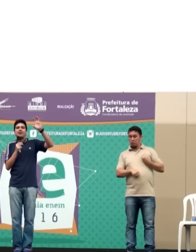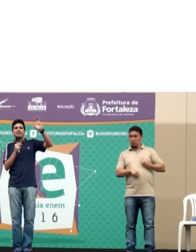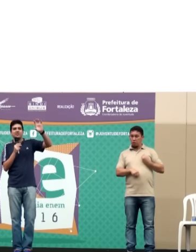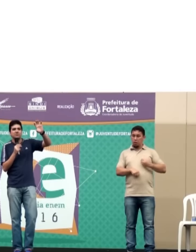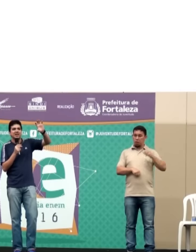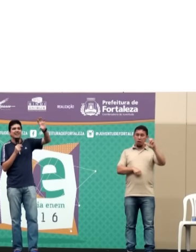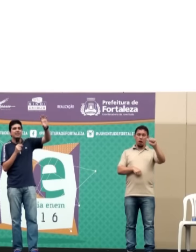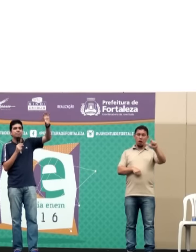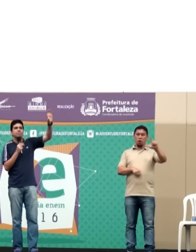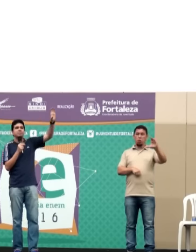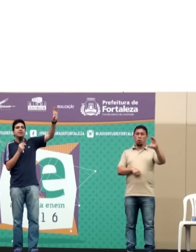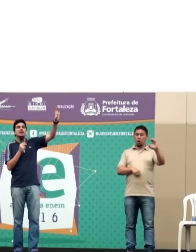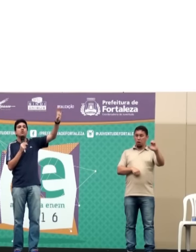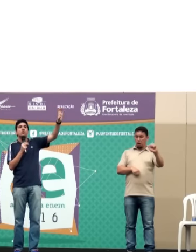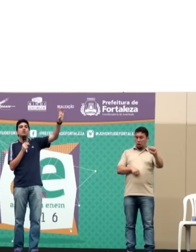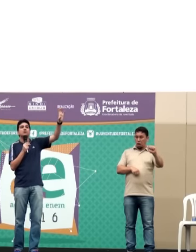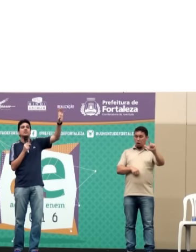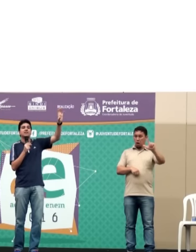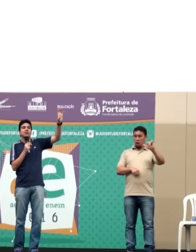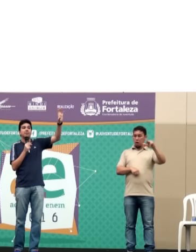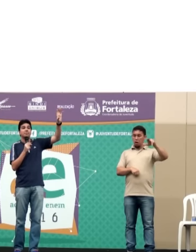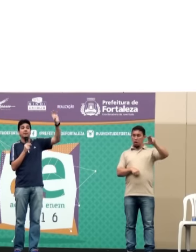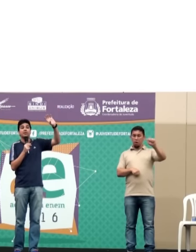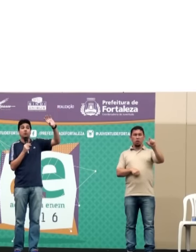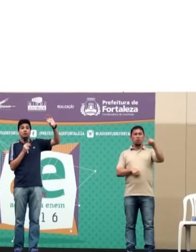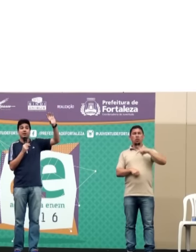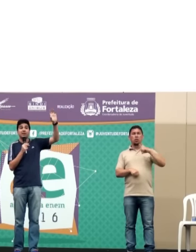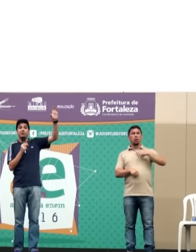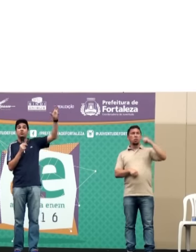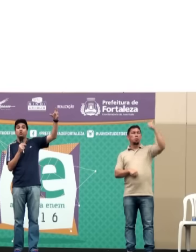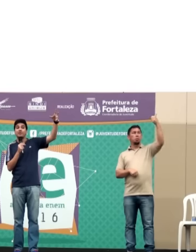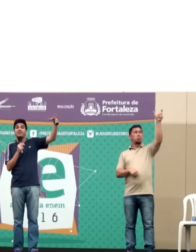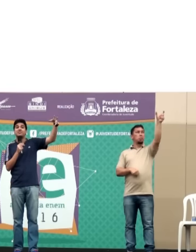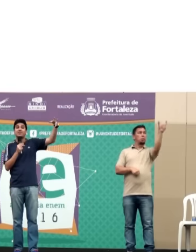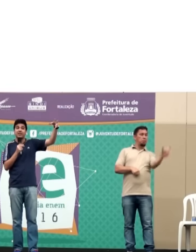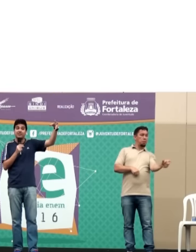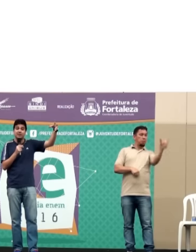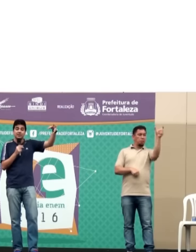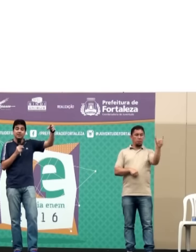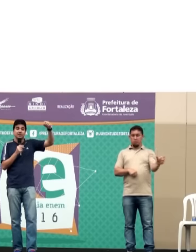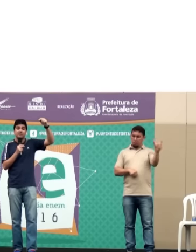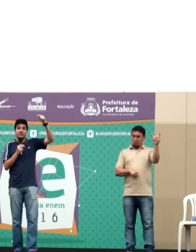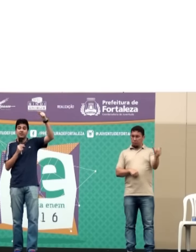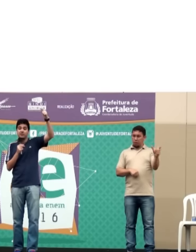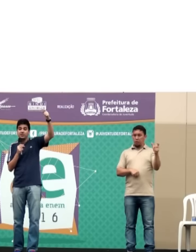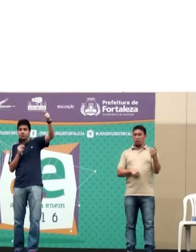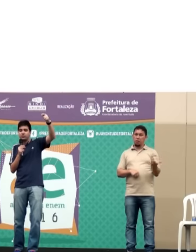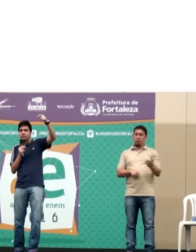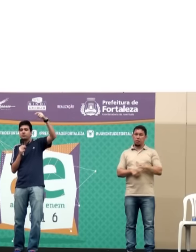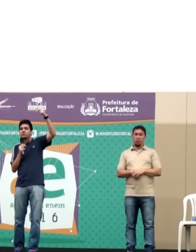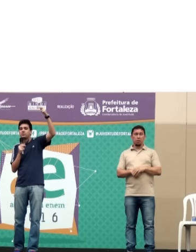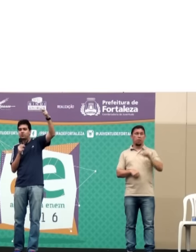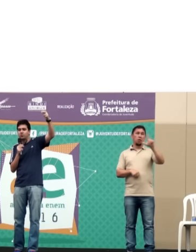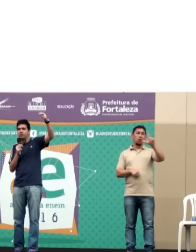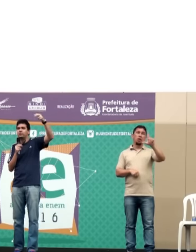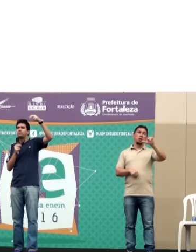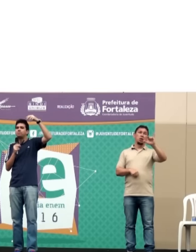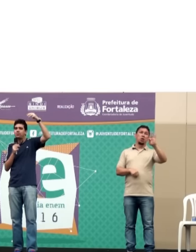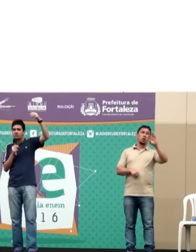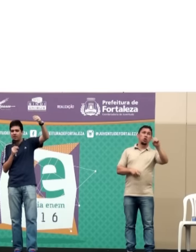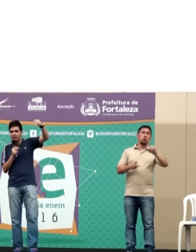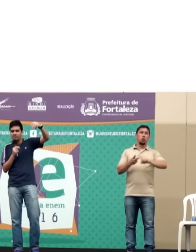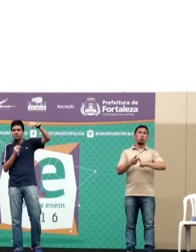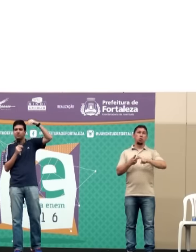Metais alcalinos é aquela primeira coluna da tabela periódica, aquela coluna à esquerda, que tem lítio,